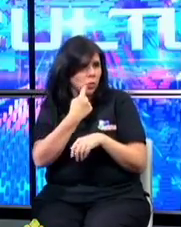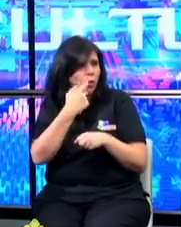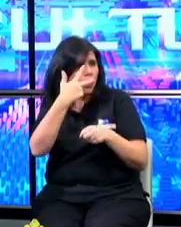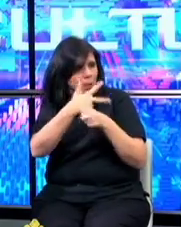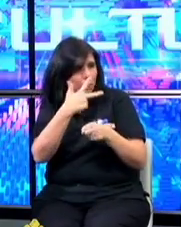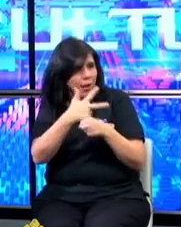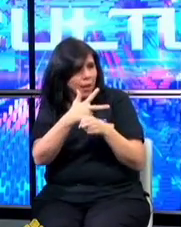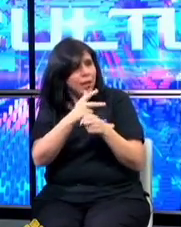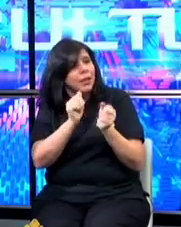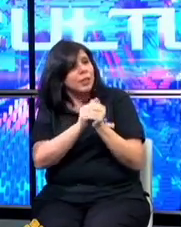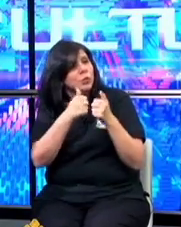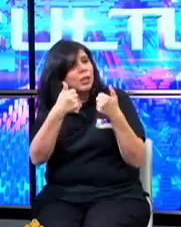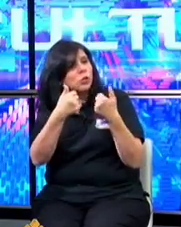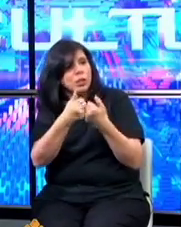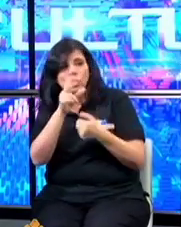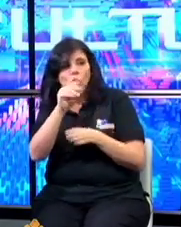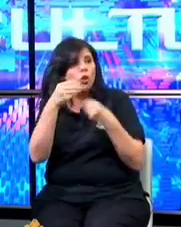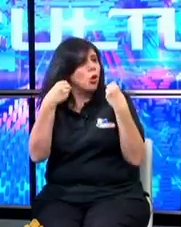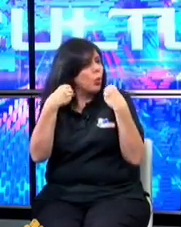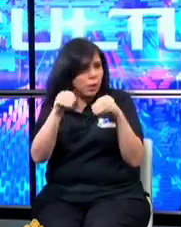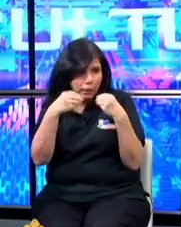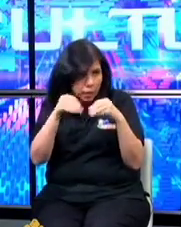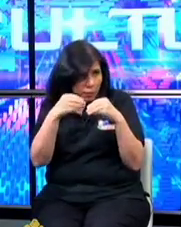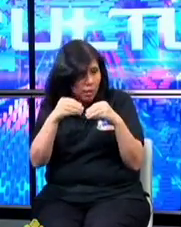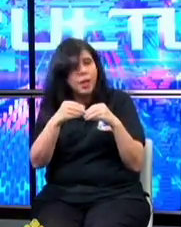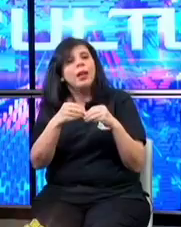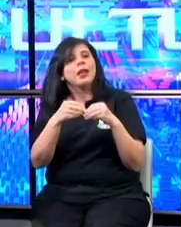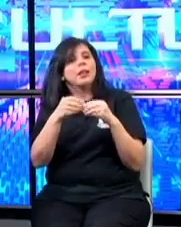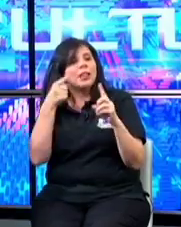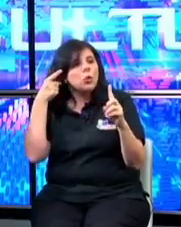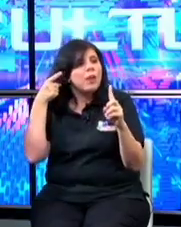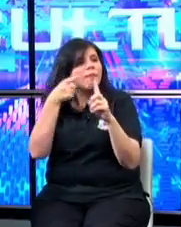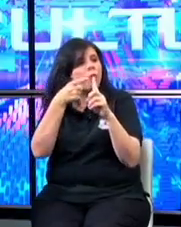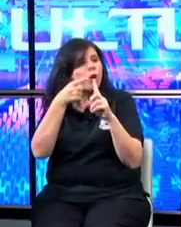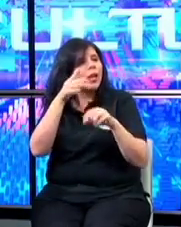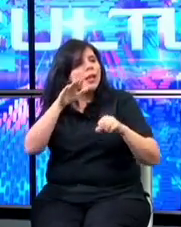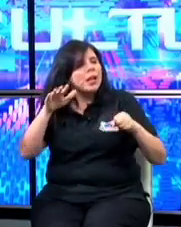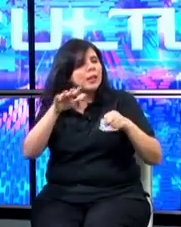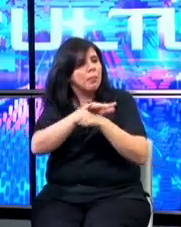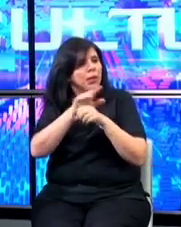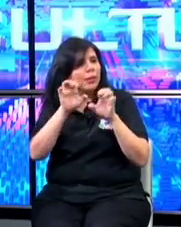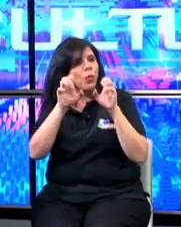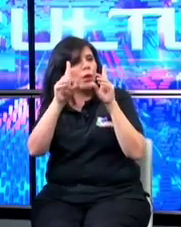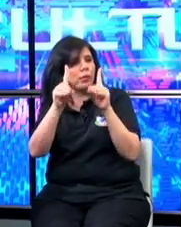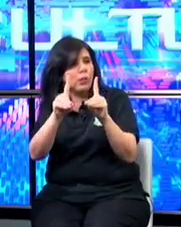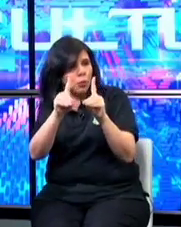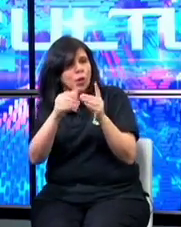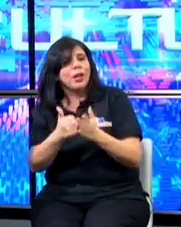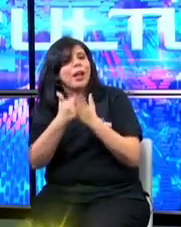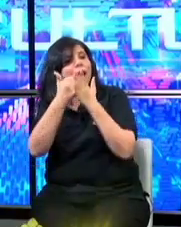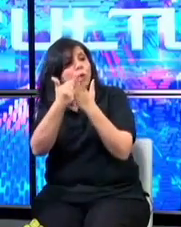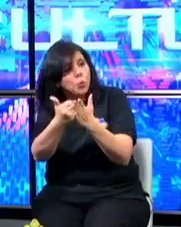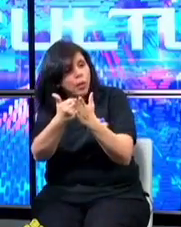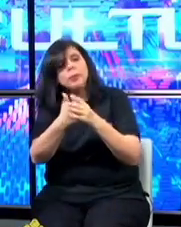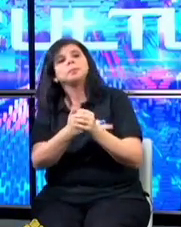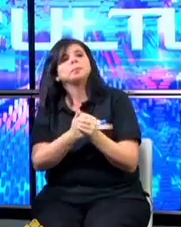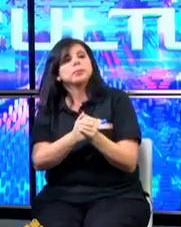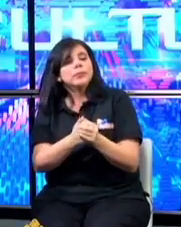Sordo de Guatemala, que es una asociación no lucrativa, que tiene un enfoque netamente educativo, que ayuda